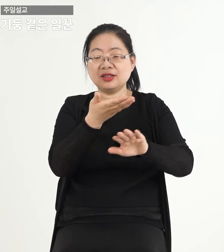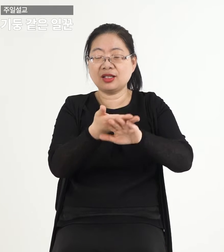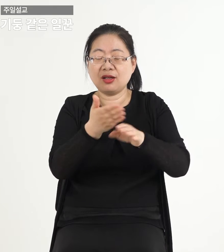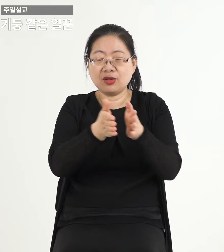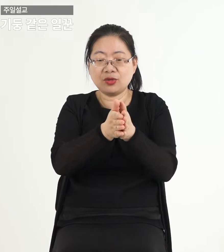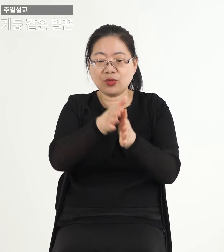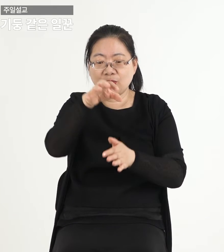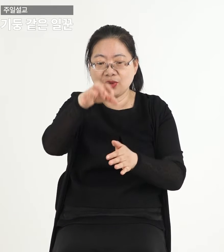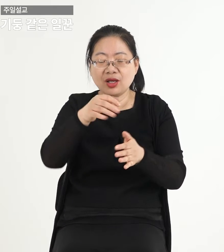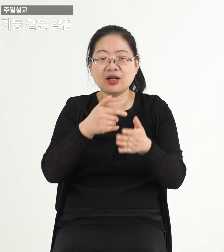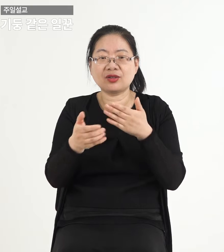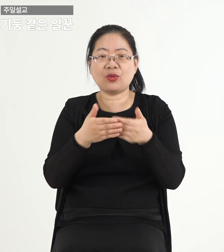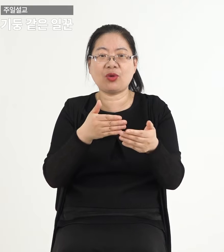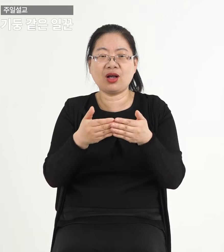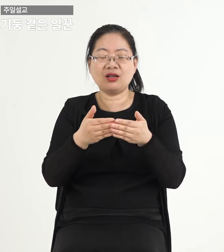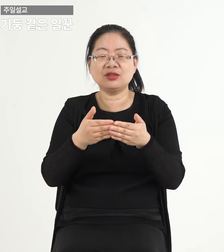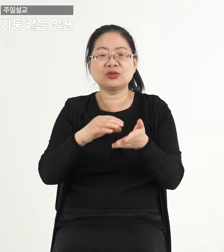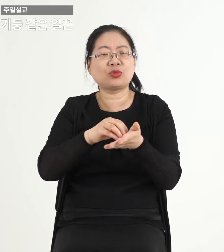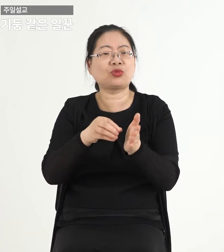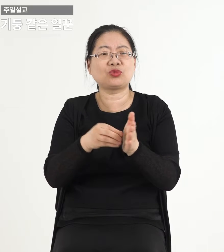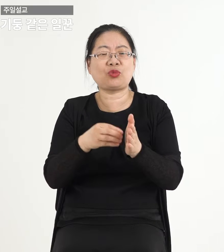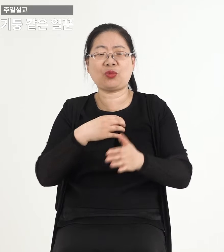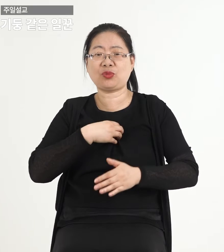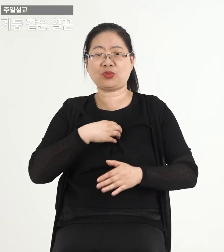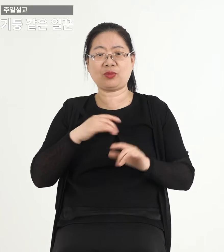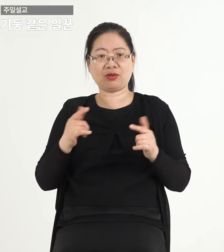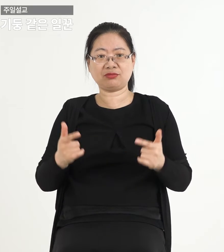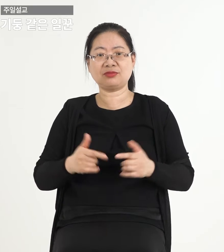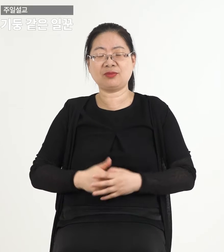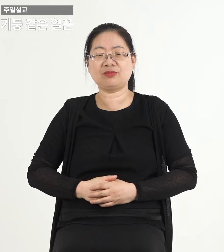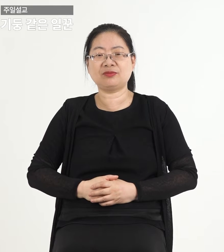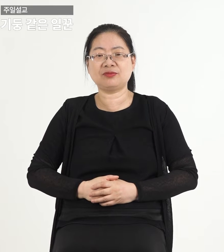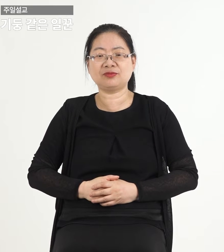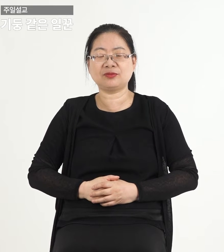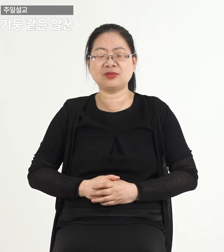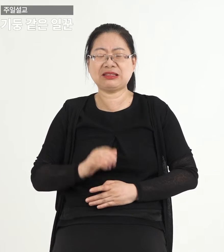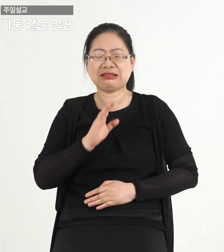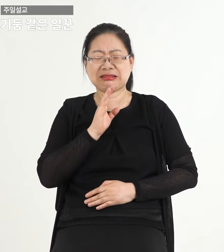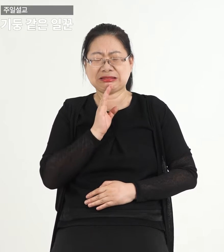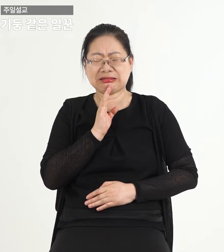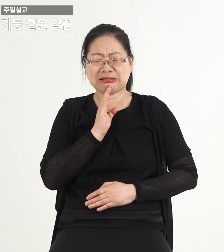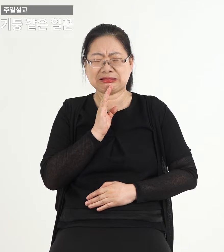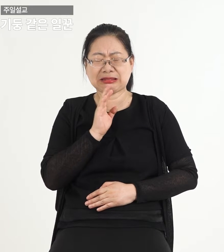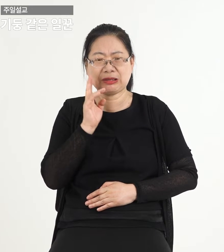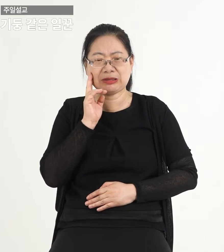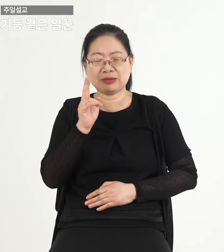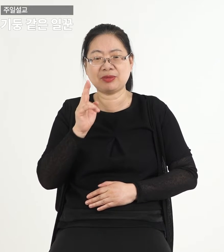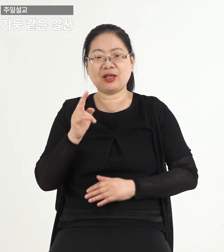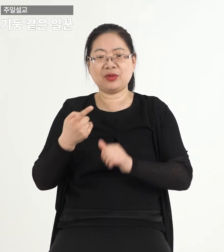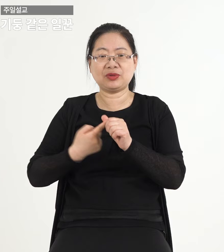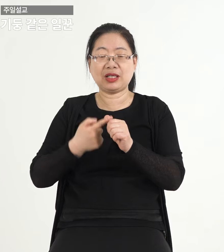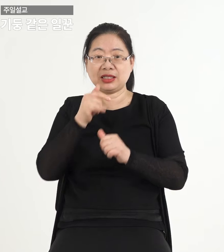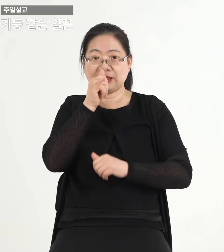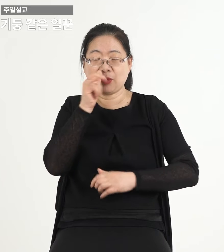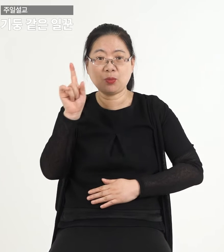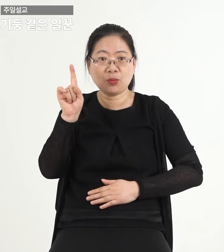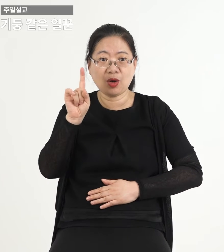수 있는 이런 위협이 아니에요. 더 실질적인 위협이 있는데 그것은